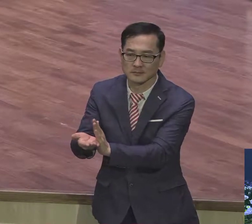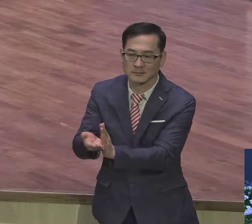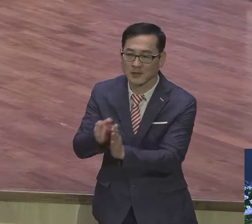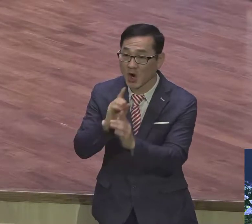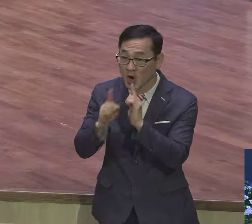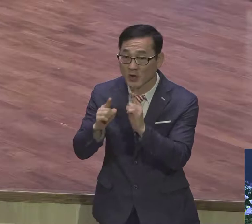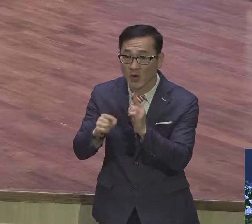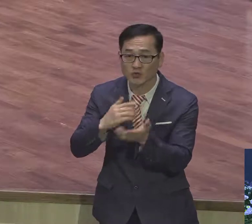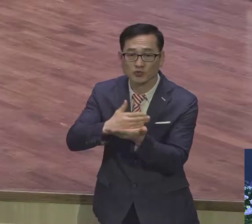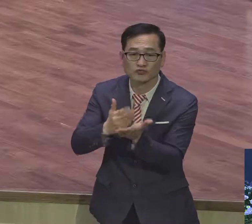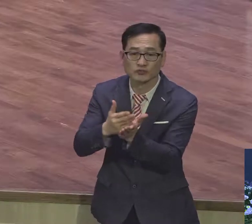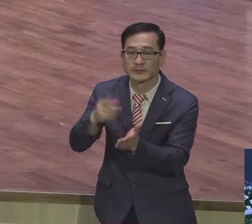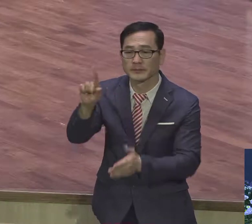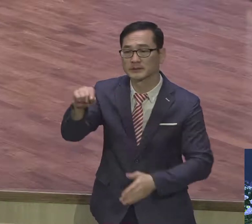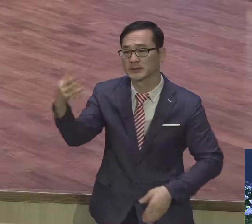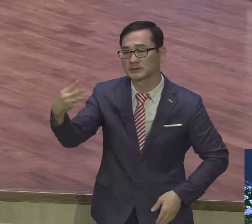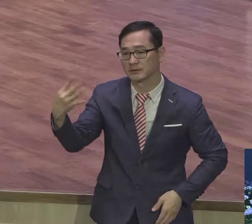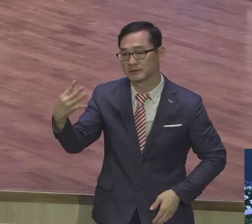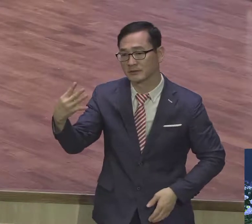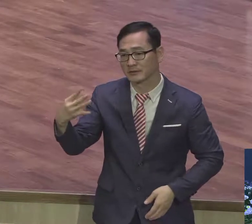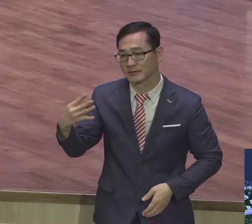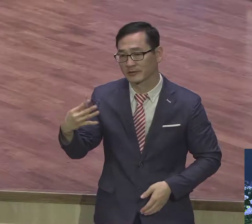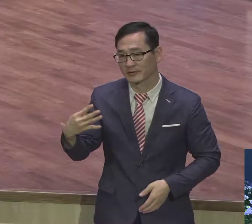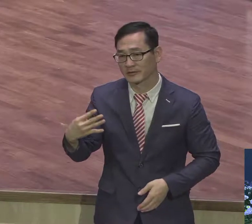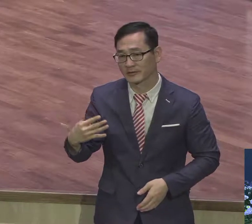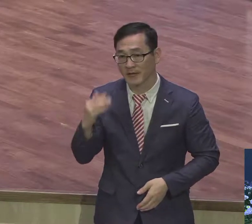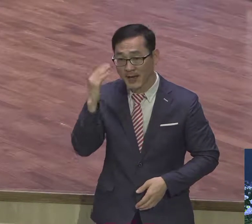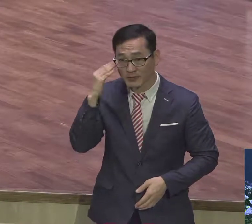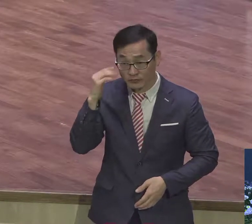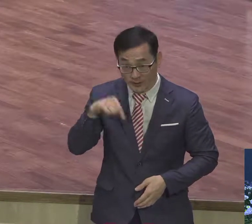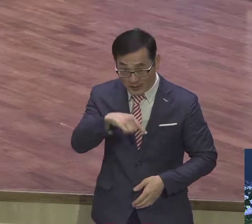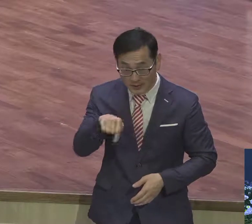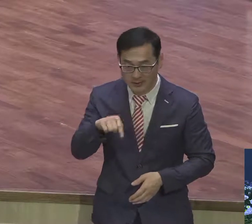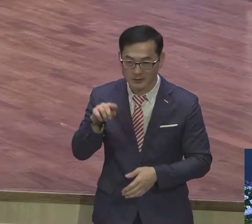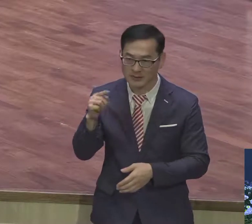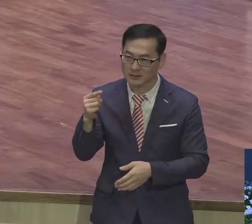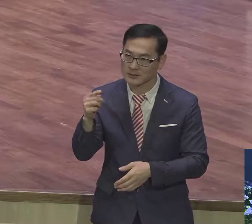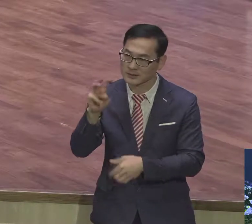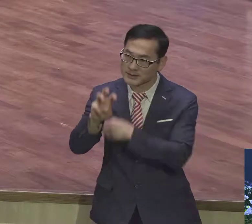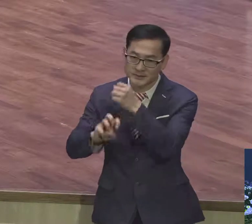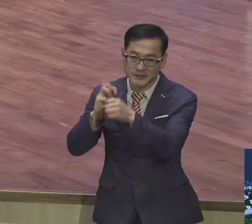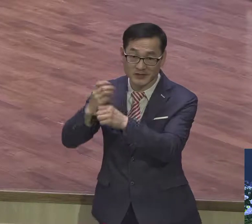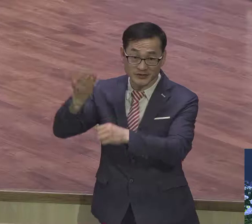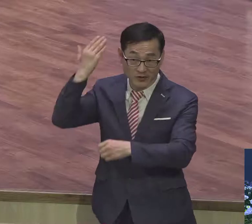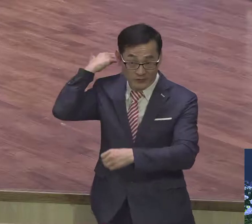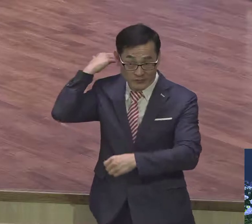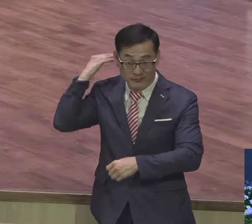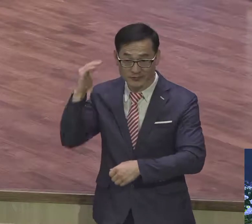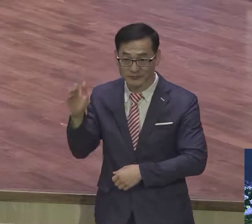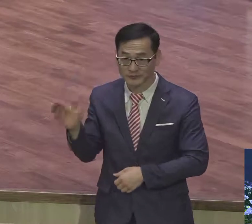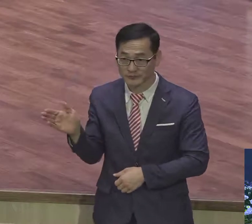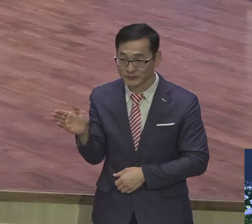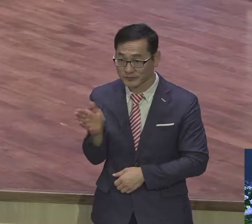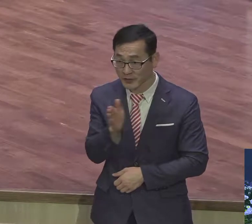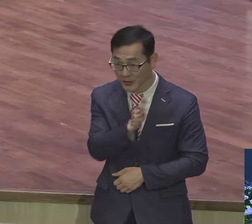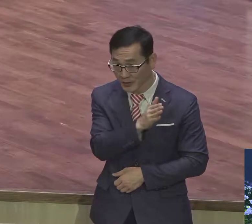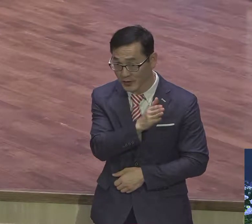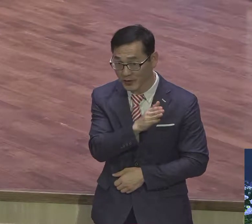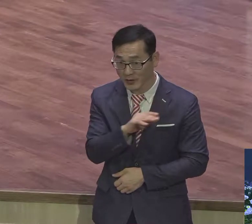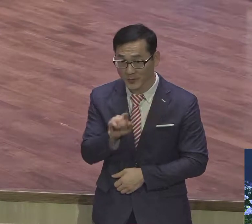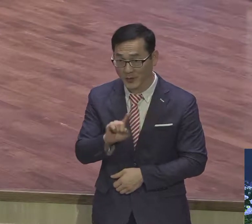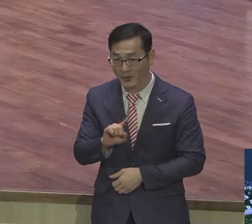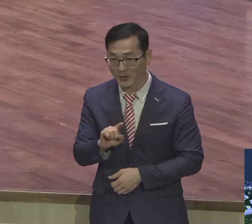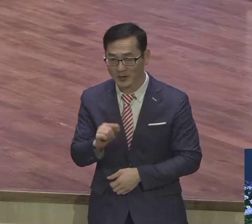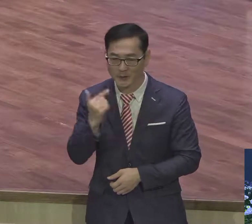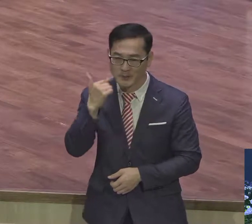국내외적으로 지금 초창기 30년 전부터 지금까지 그렇게 뛰고 있는 강사